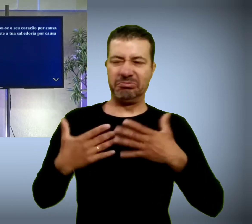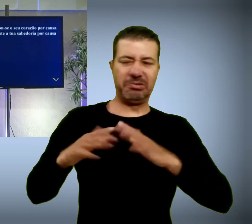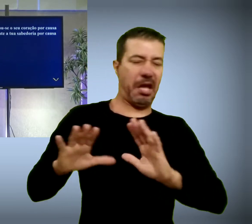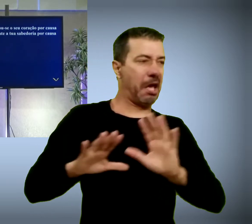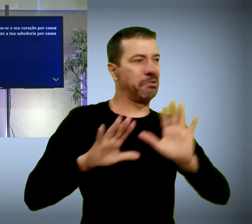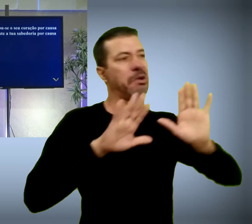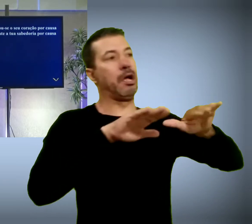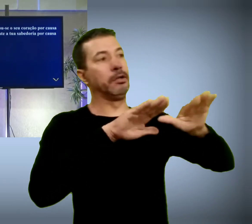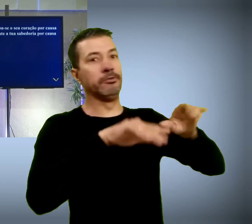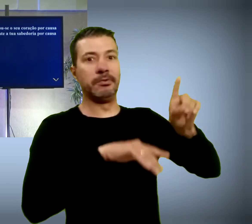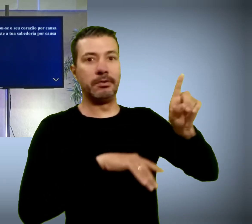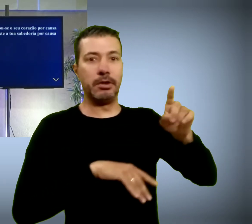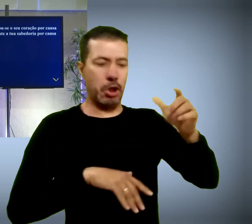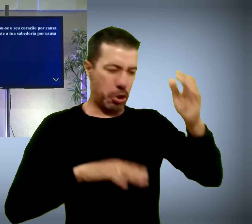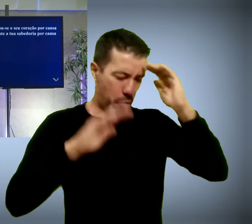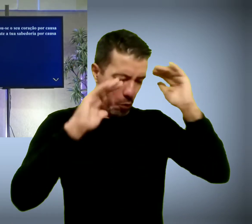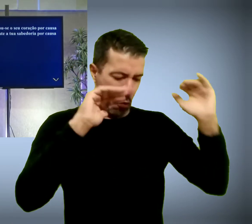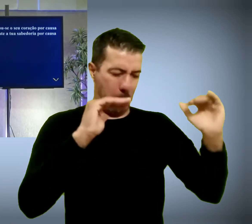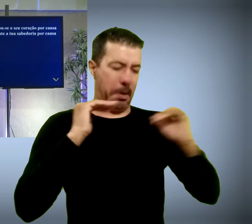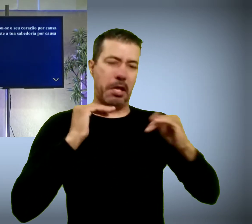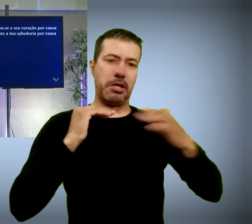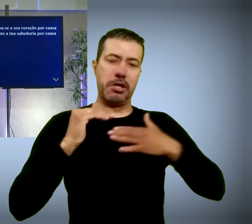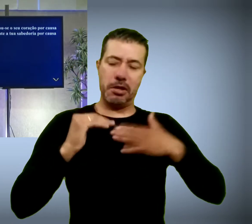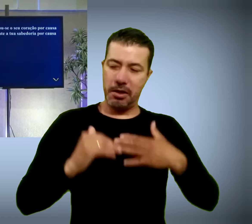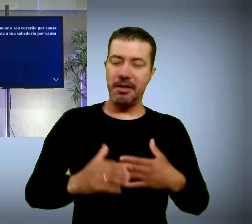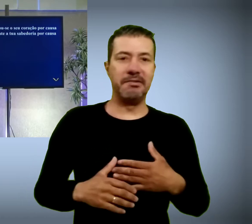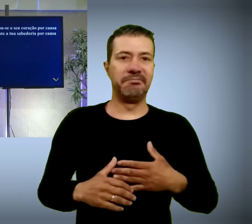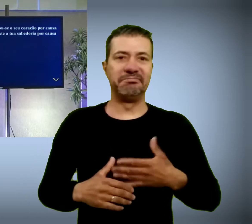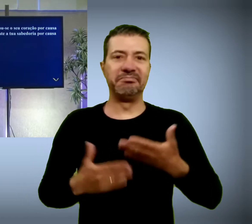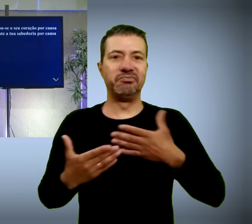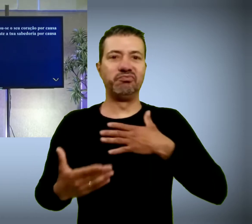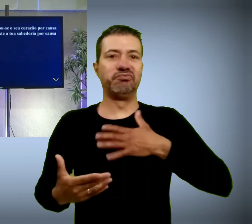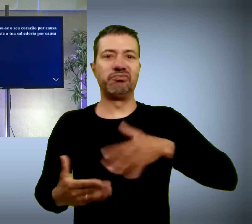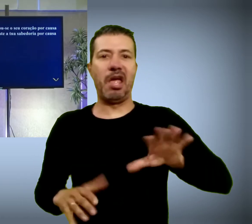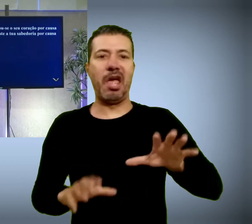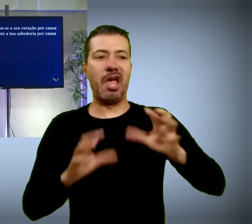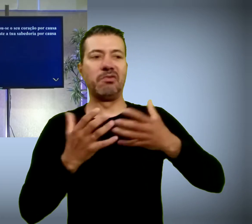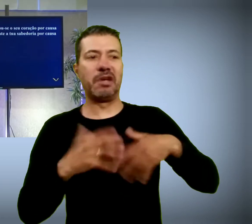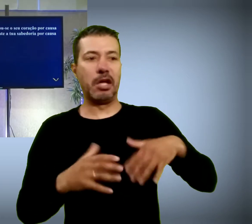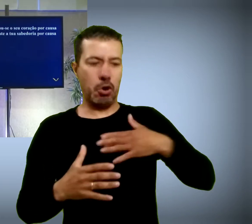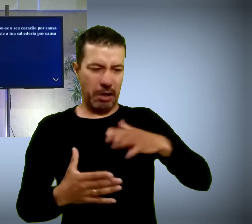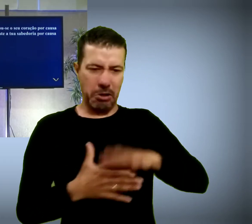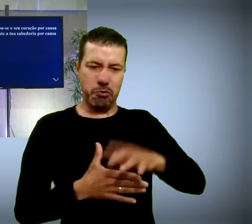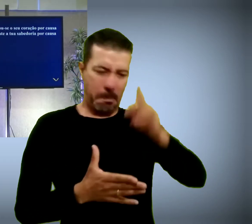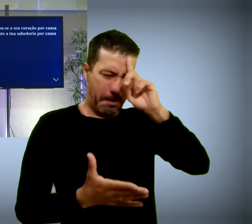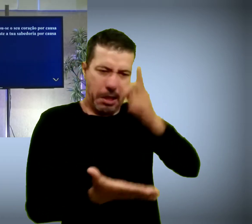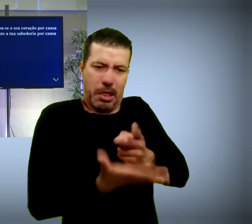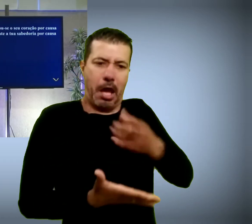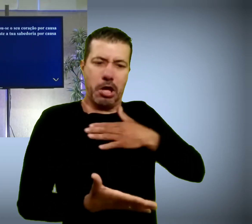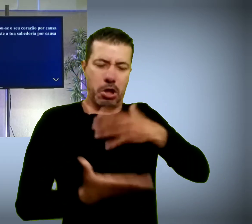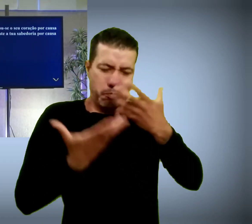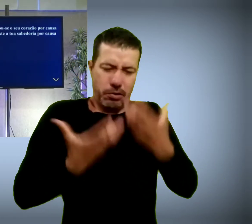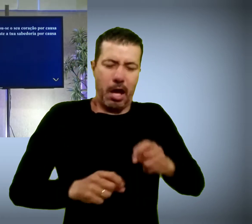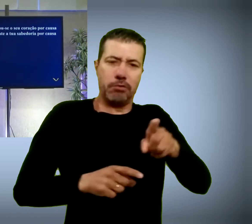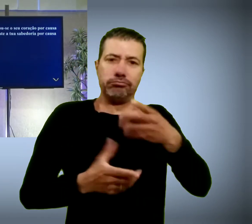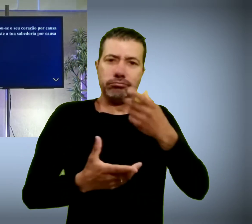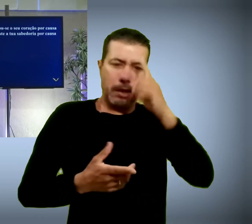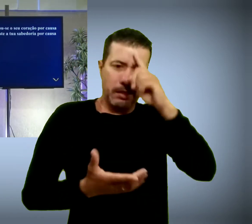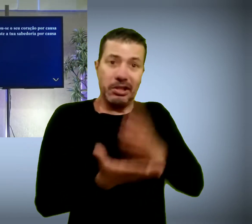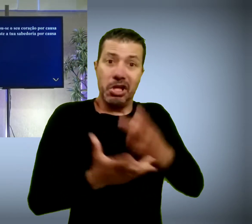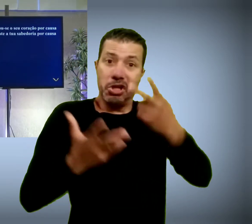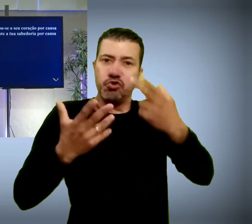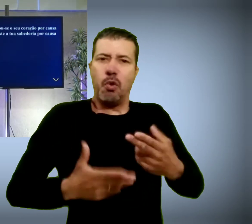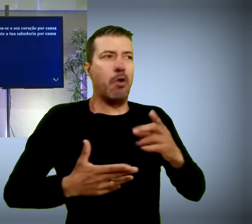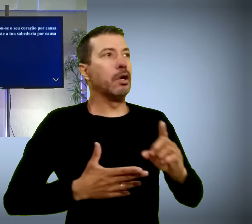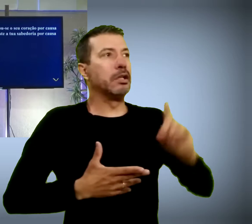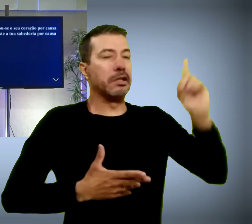de ser eu obedecido. Eu não gostaria mais de obedecer, eu queria mandar. Então eu quero ser